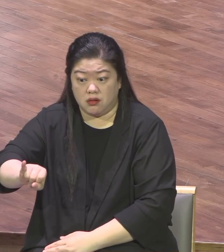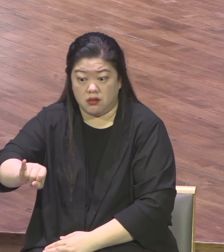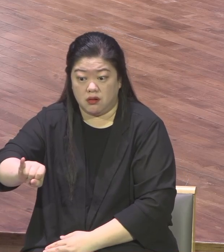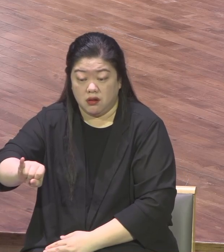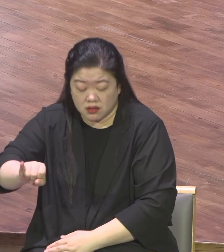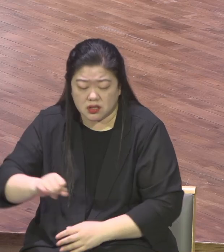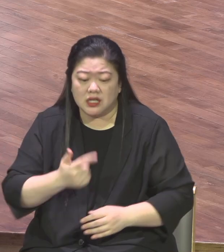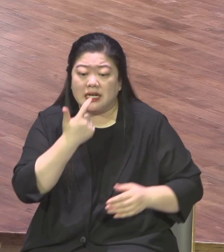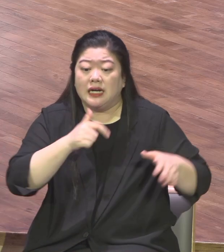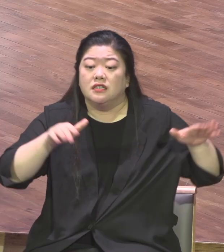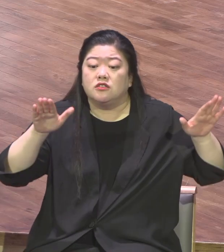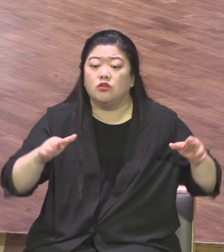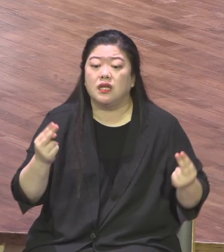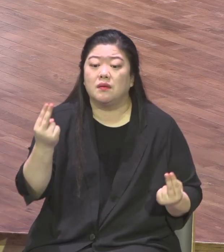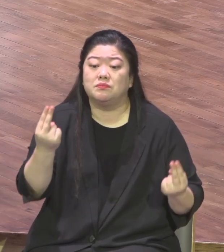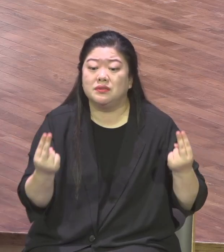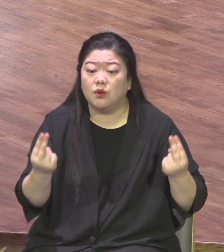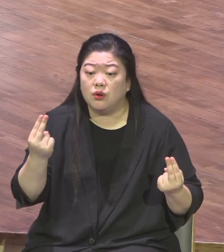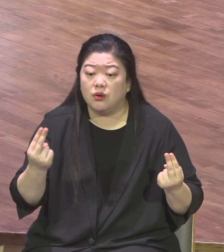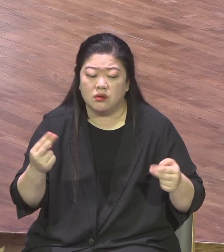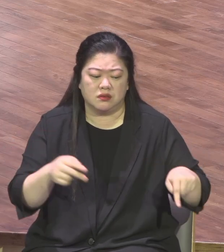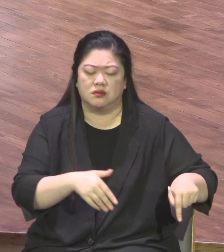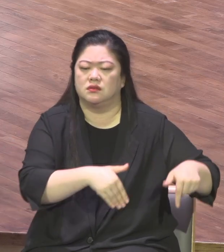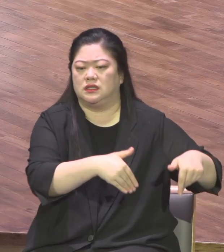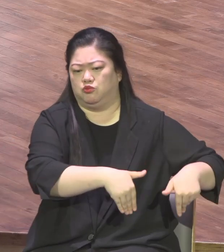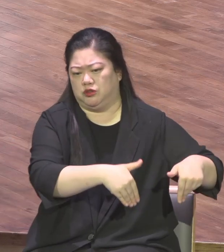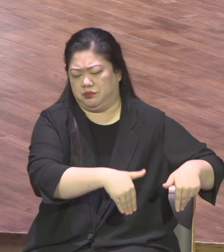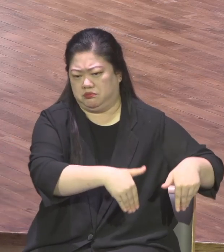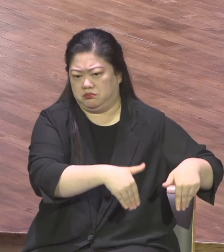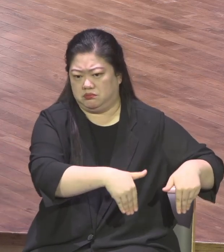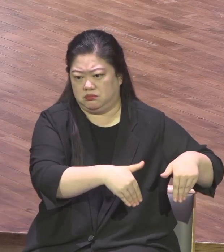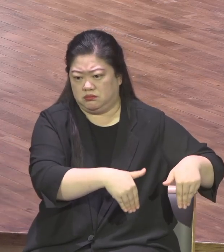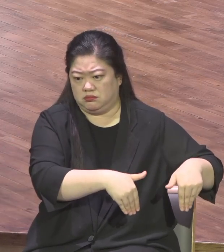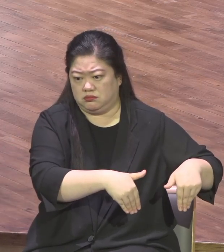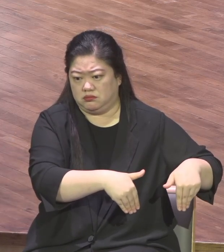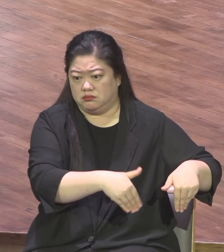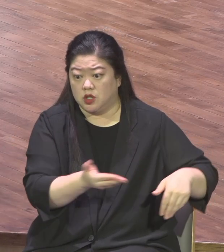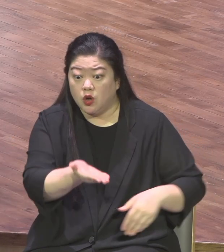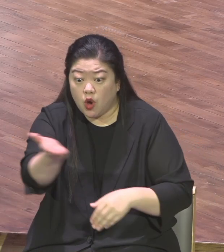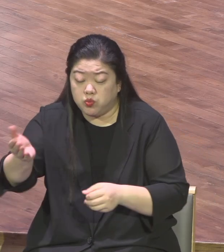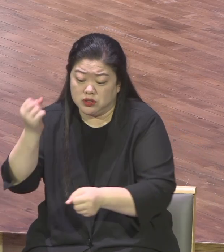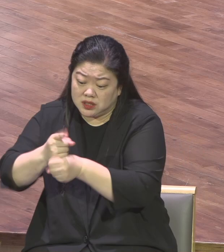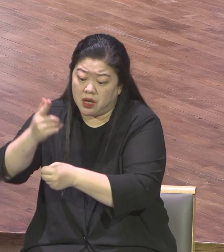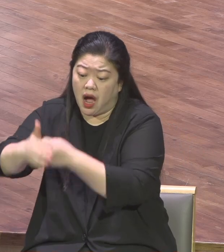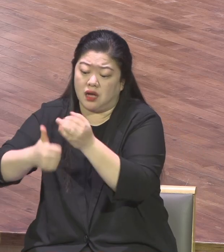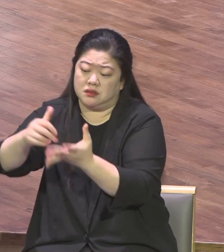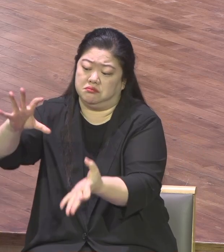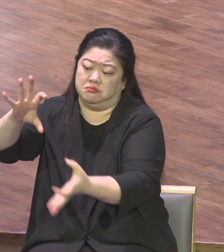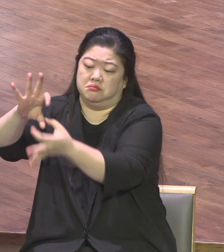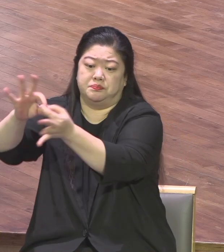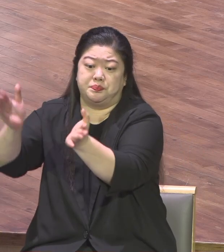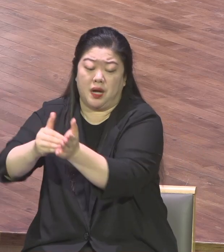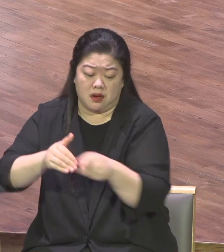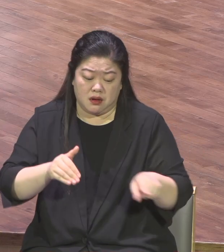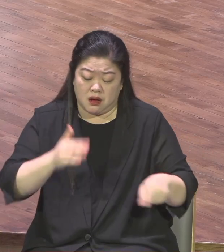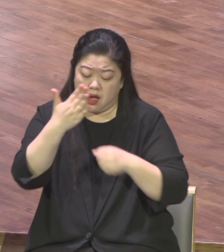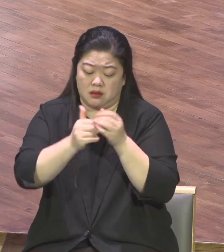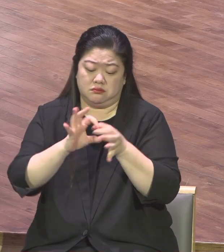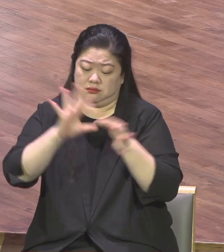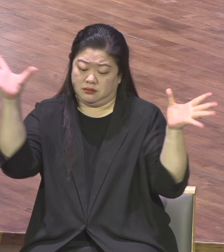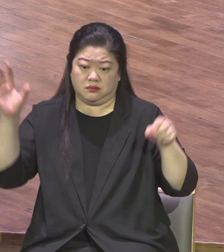안 됩니다. 천사는 그냥 심부름만 해요. 우리는 하나님의 기업받은 상속자라니까 자녀라니까요.